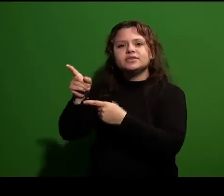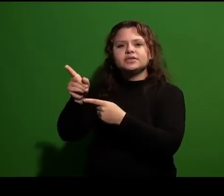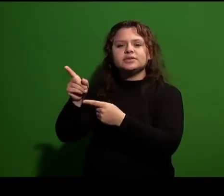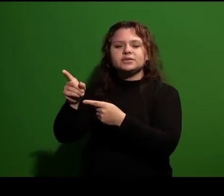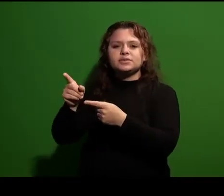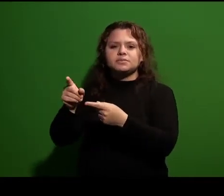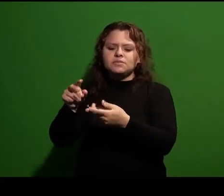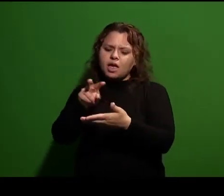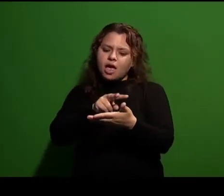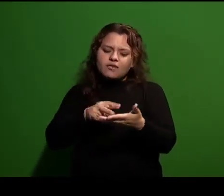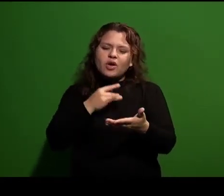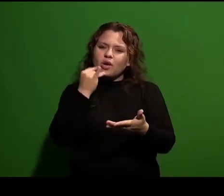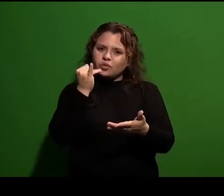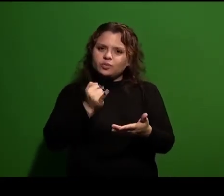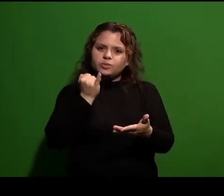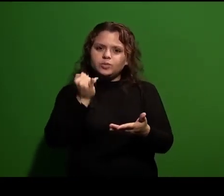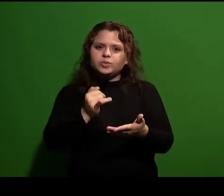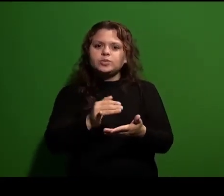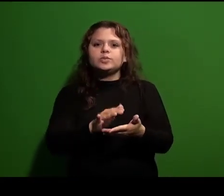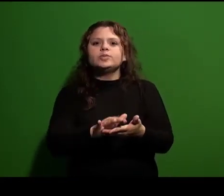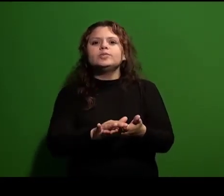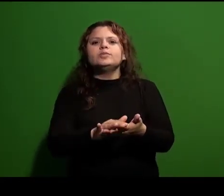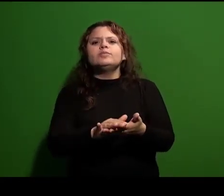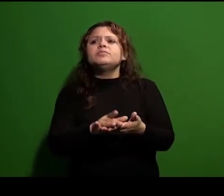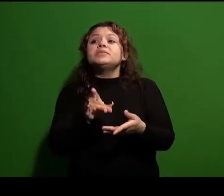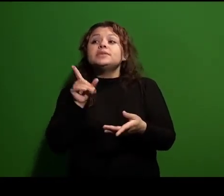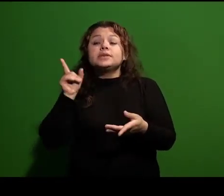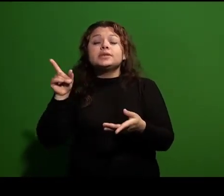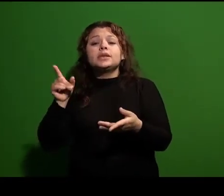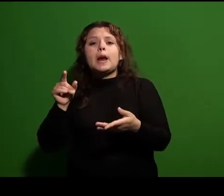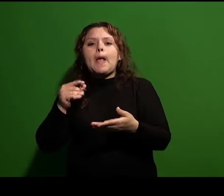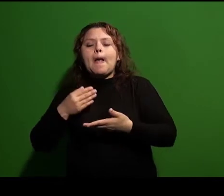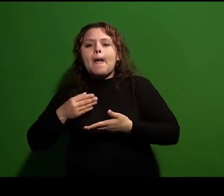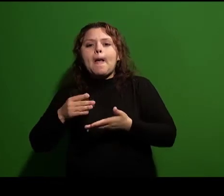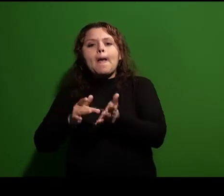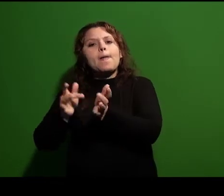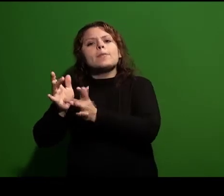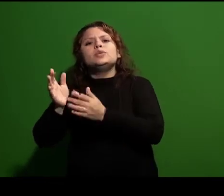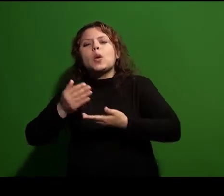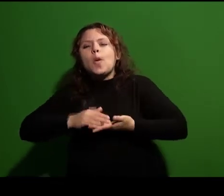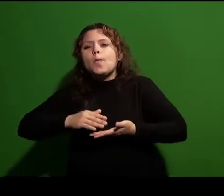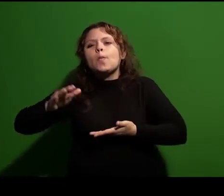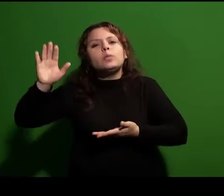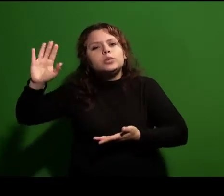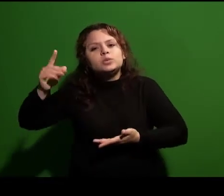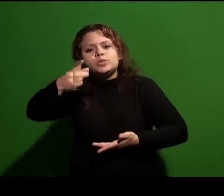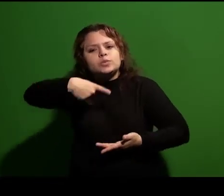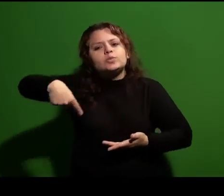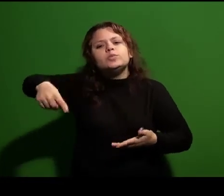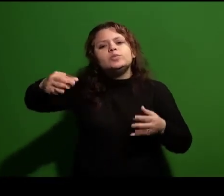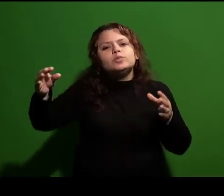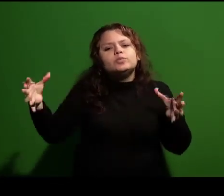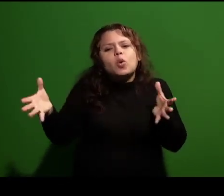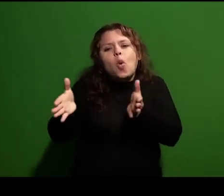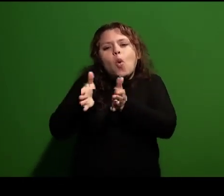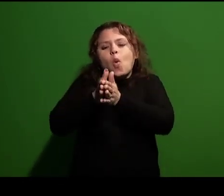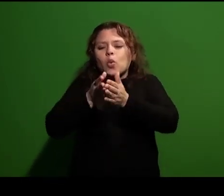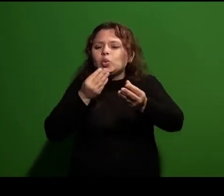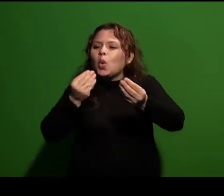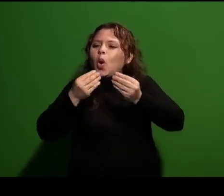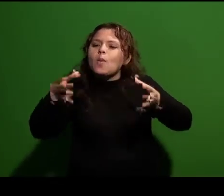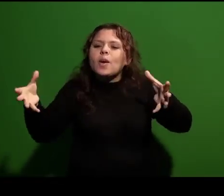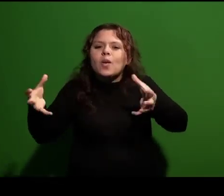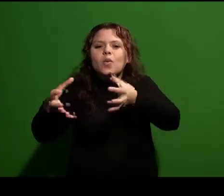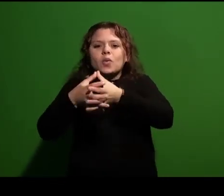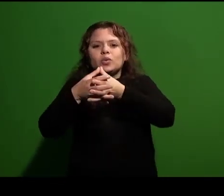la alabanza. Apocalipsis 5:12. Él promete que podemos participar en esta gran escena festiva de